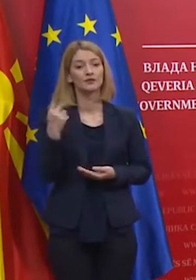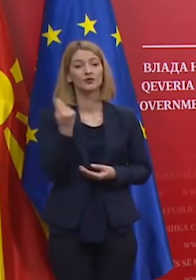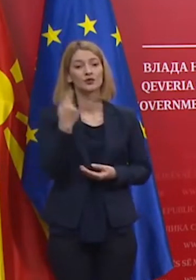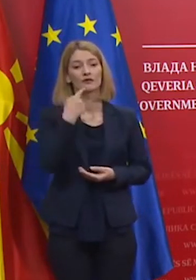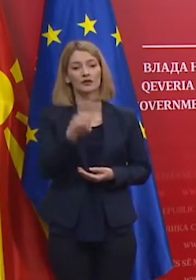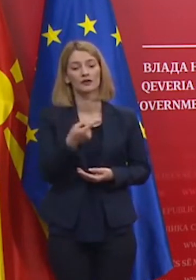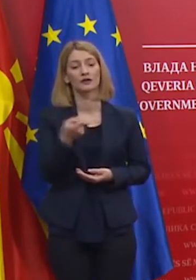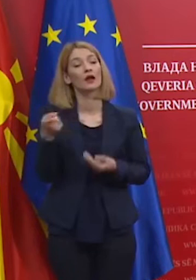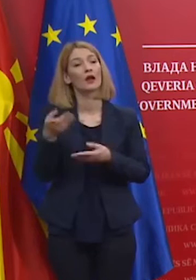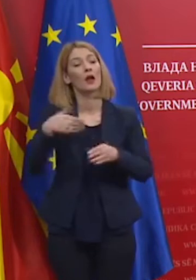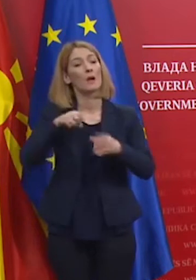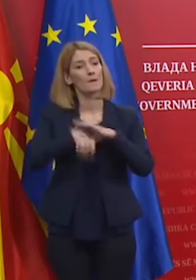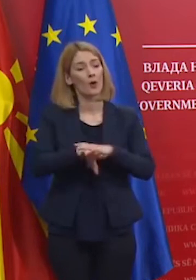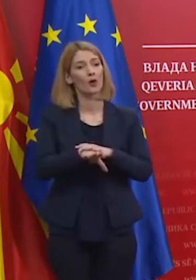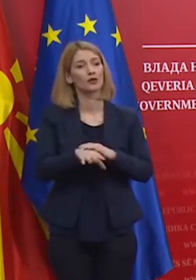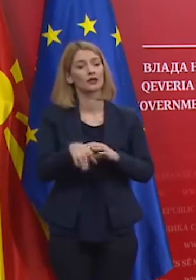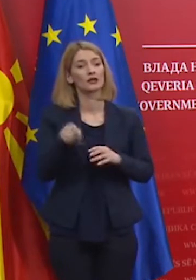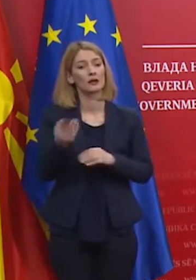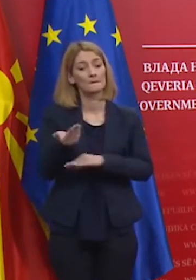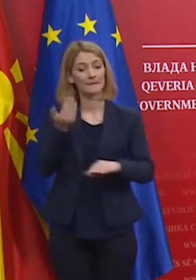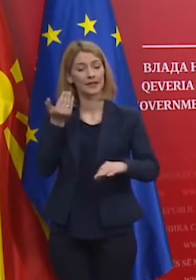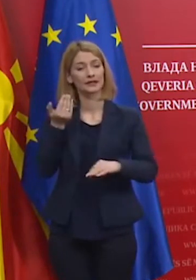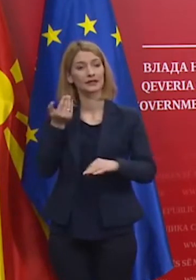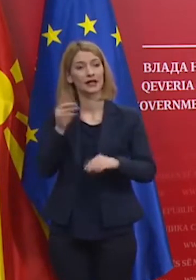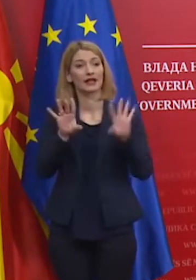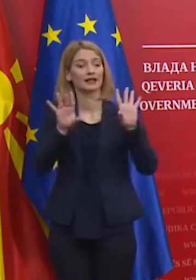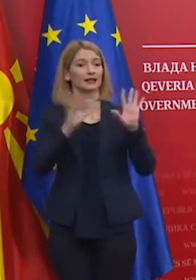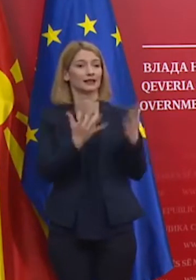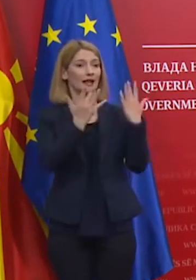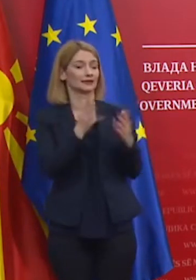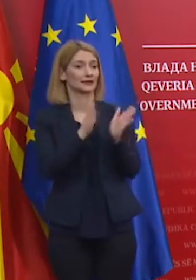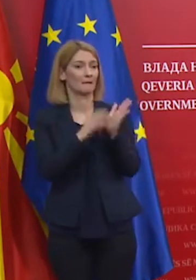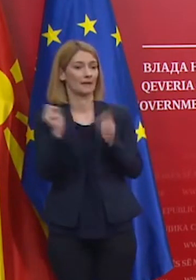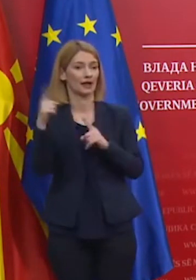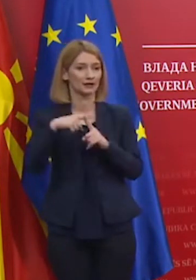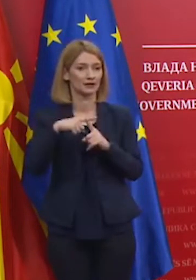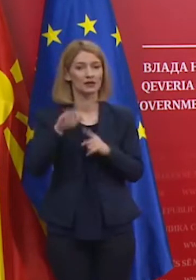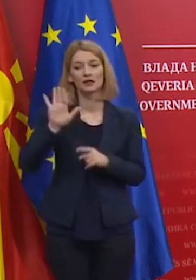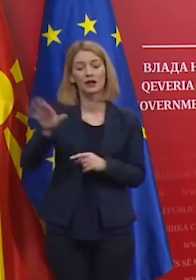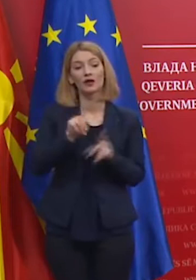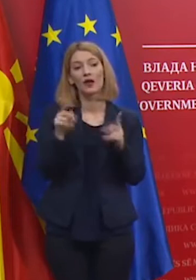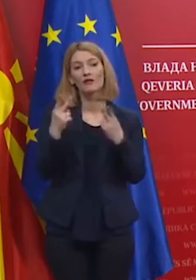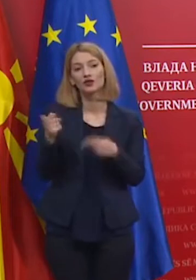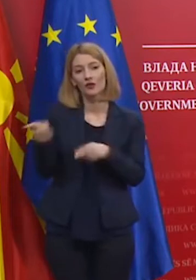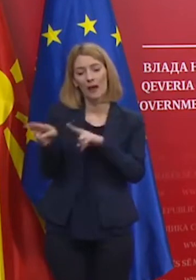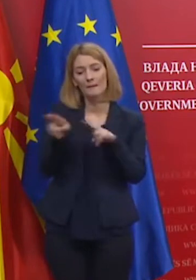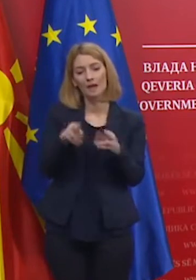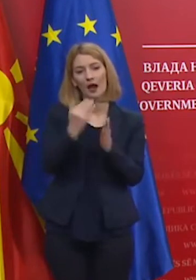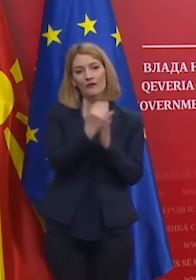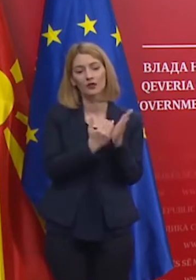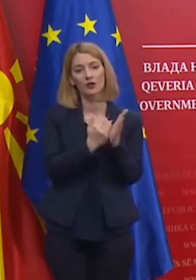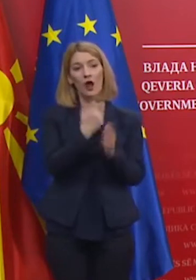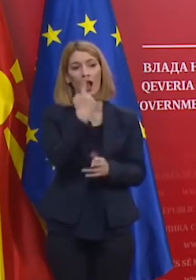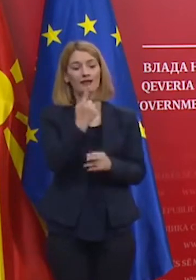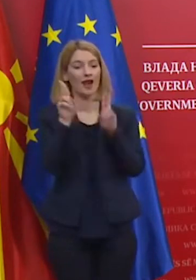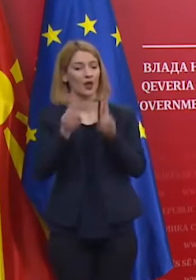се породени пред 10 март. И за нив нели не важи она правило за еден родител